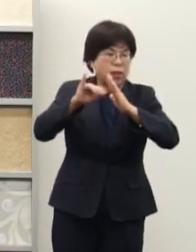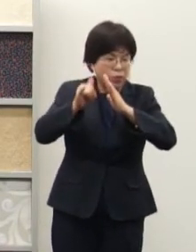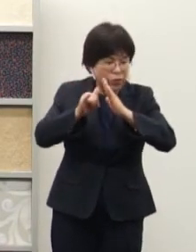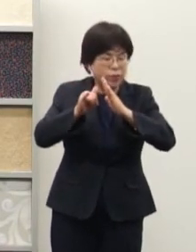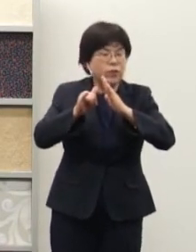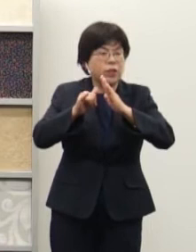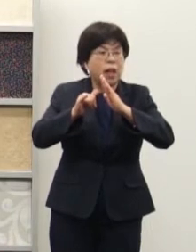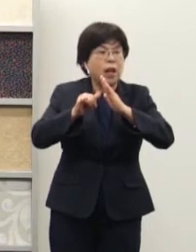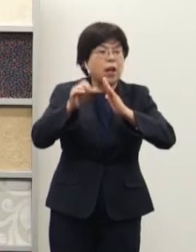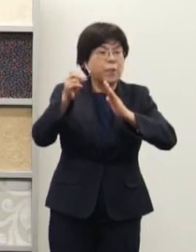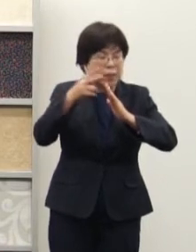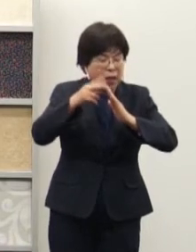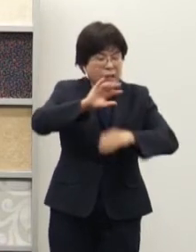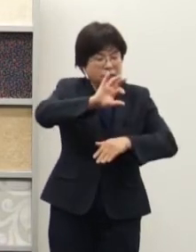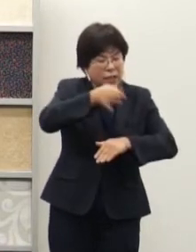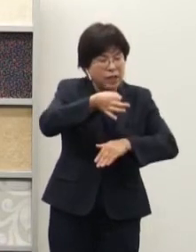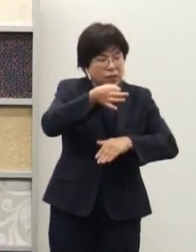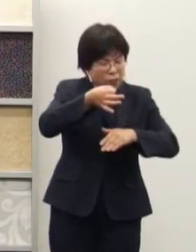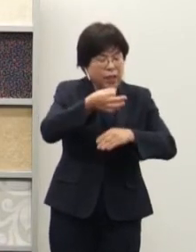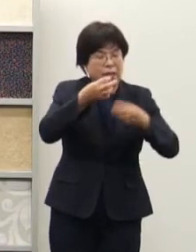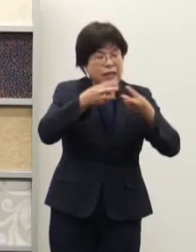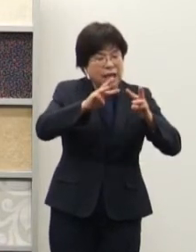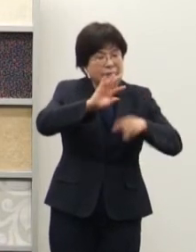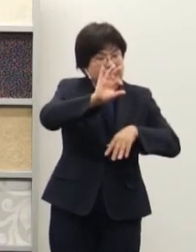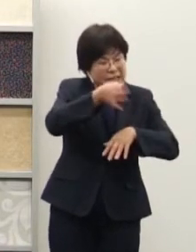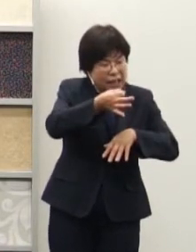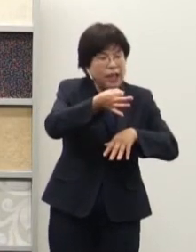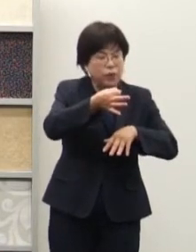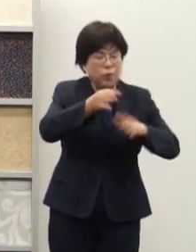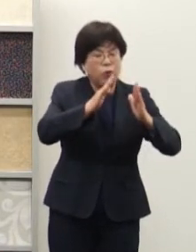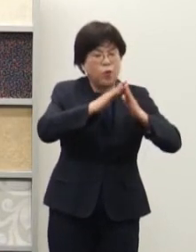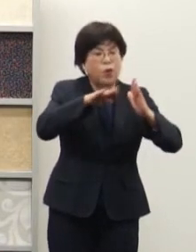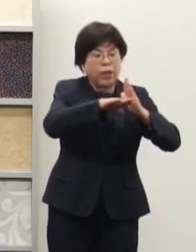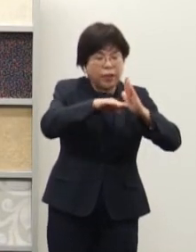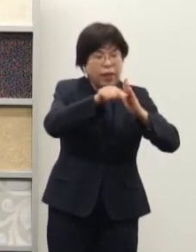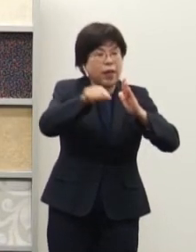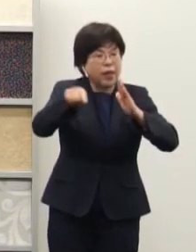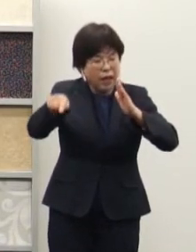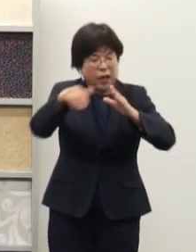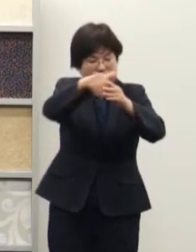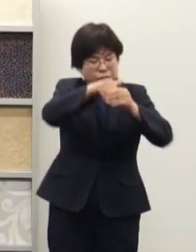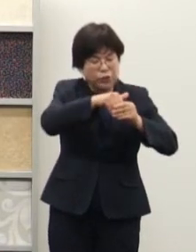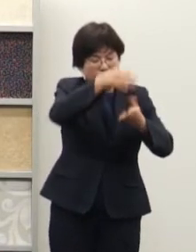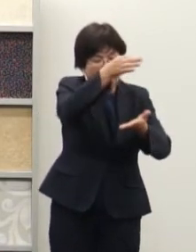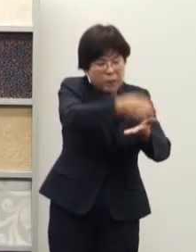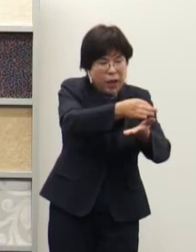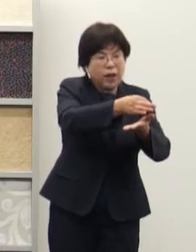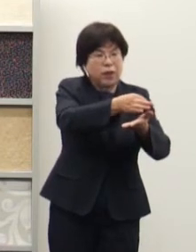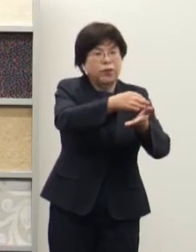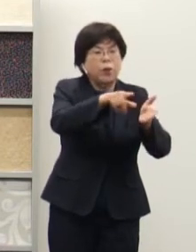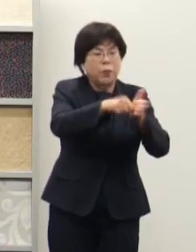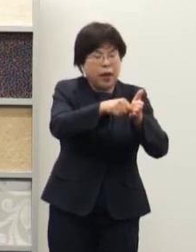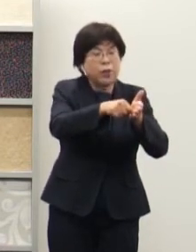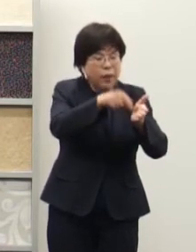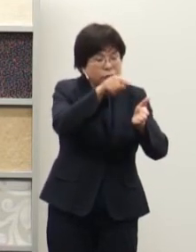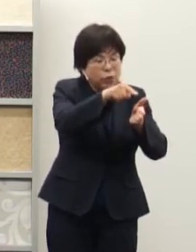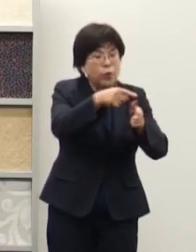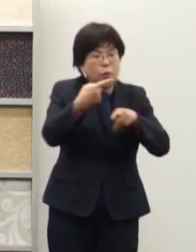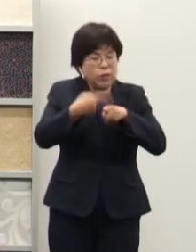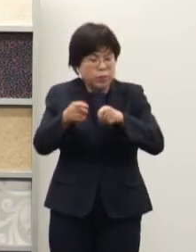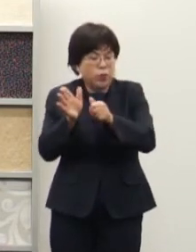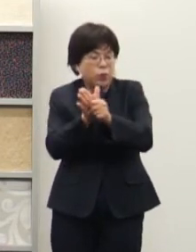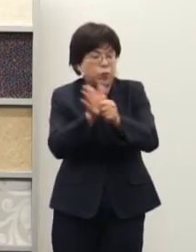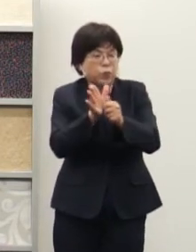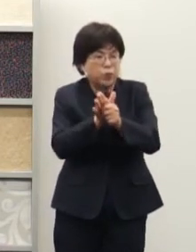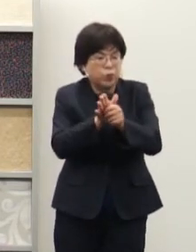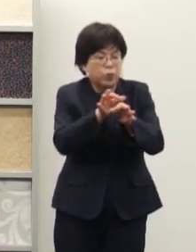市町村民税、非課税世帯を対象に、休業に伴う収入減少の一部を補填する助成金を新たに支給することとい